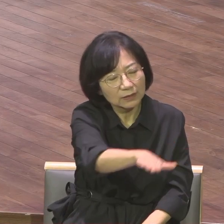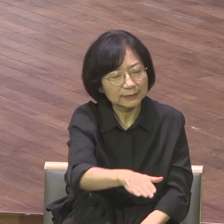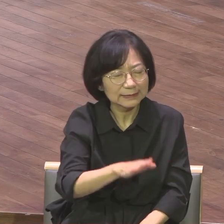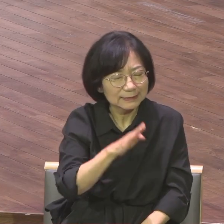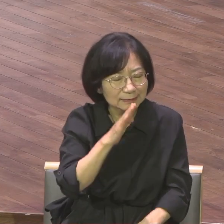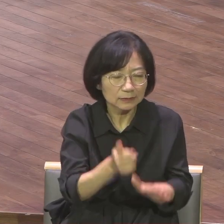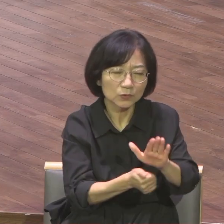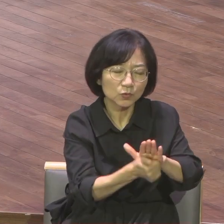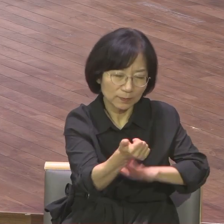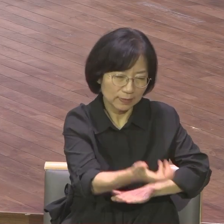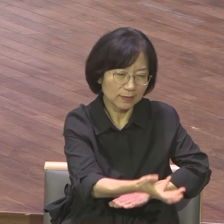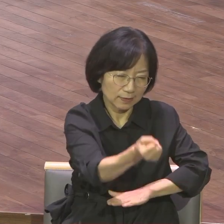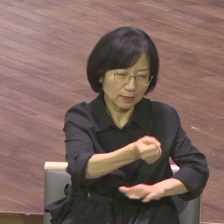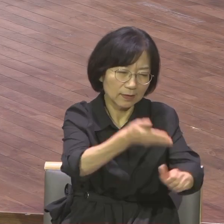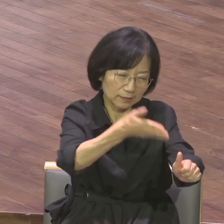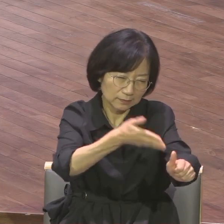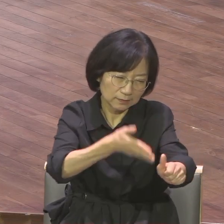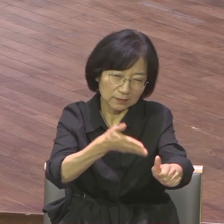내용입니다. 지금